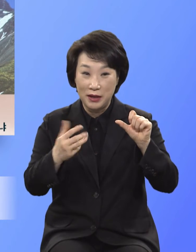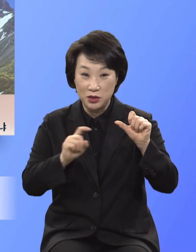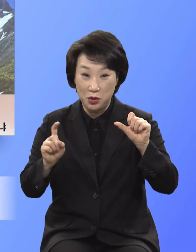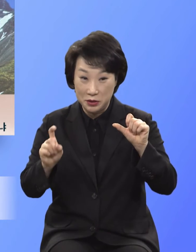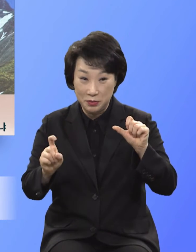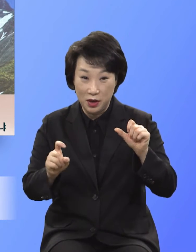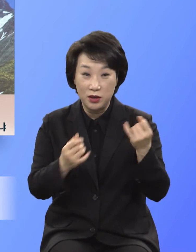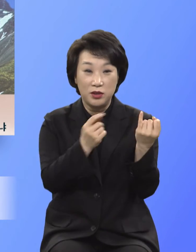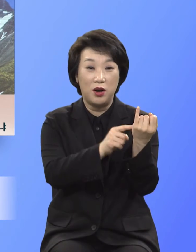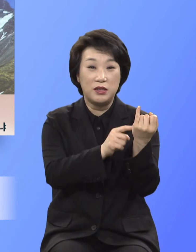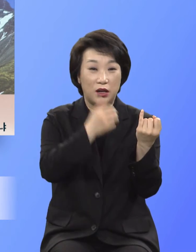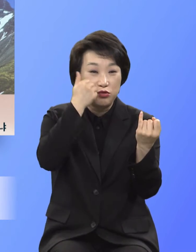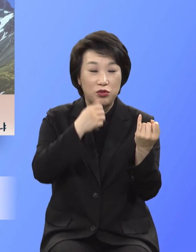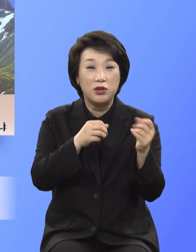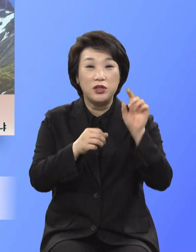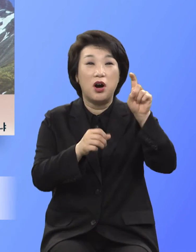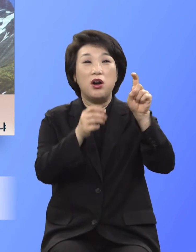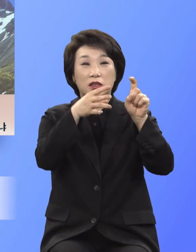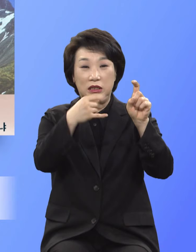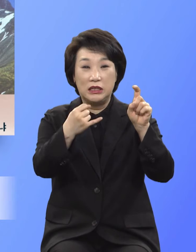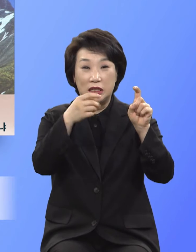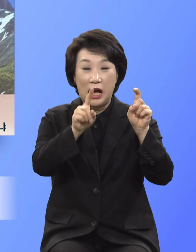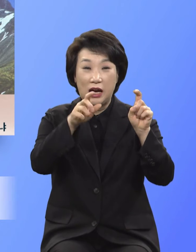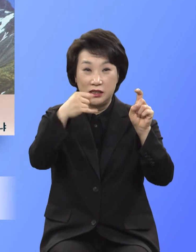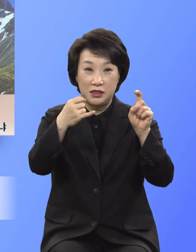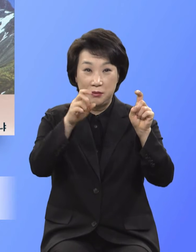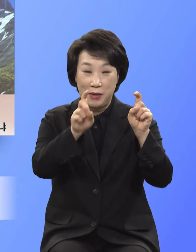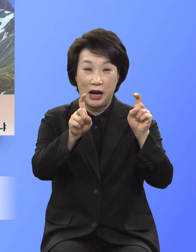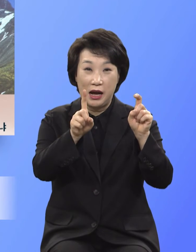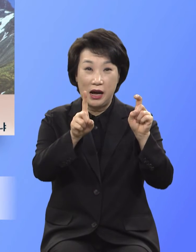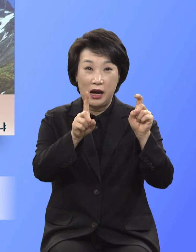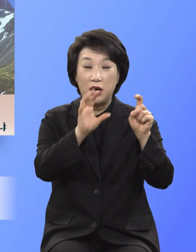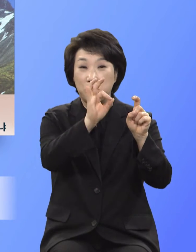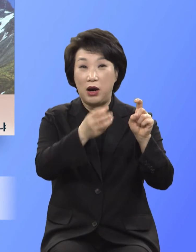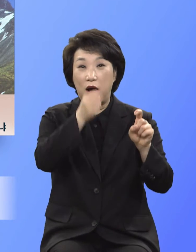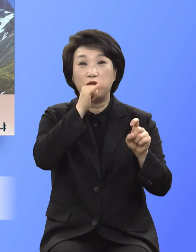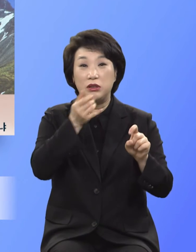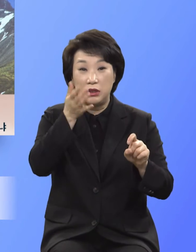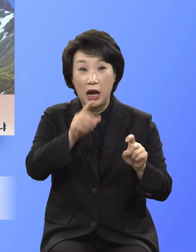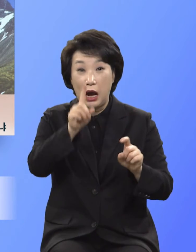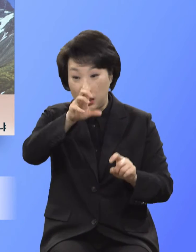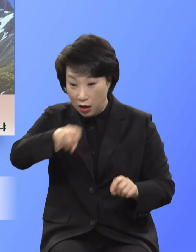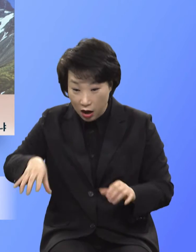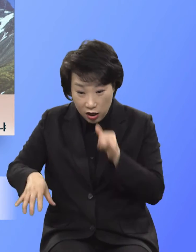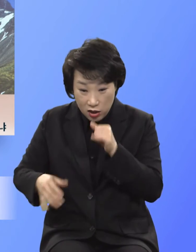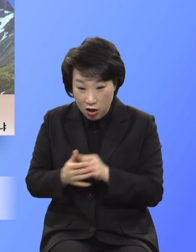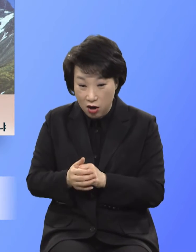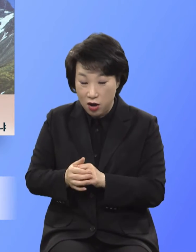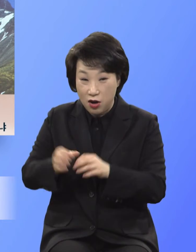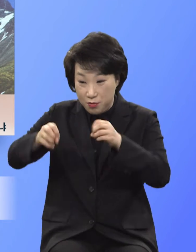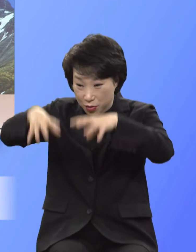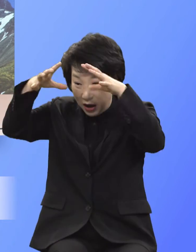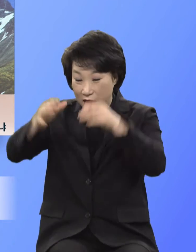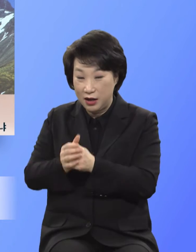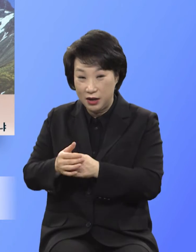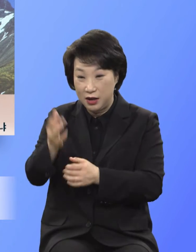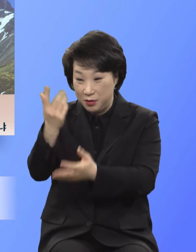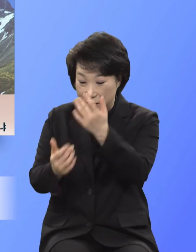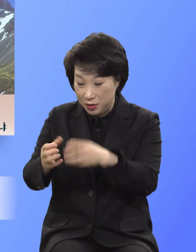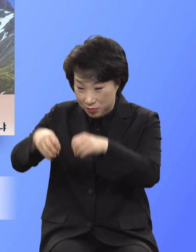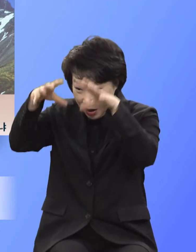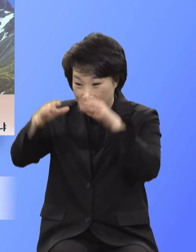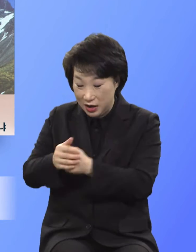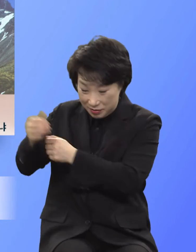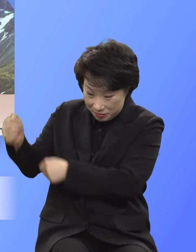있는데 하나를 잃으면 등불을 켜고 집을 쓸며 찾도록 부지런히